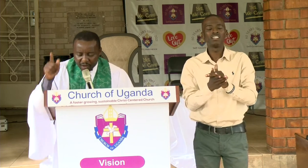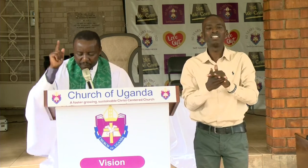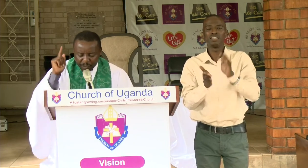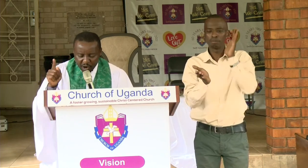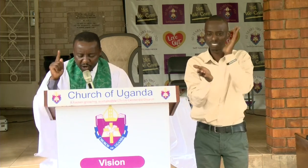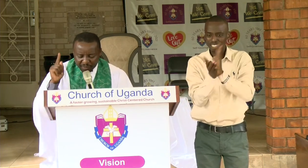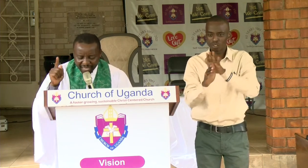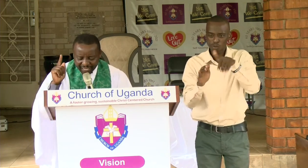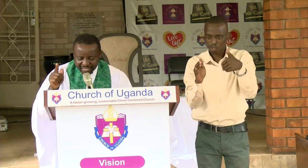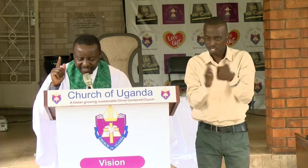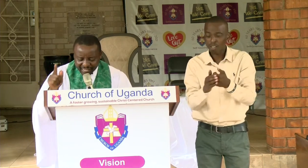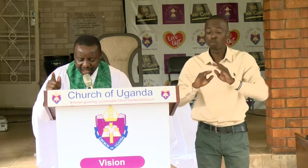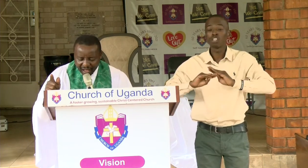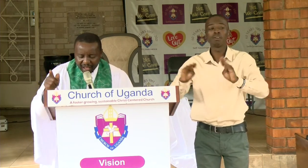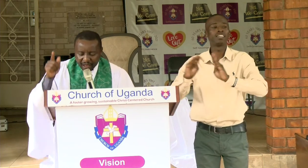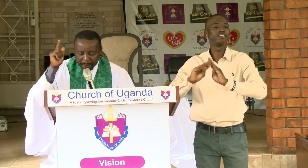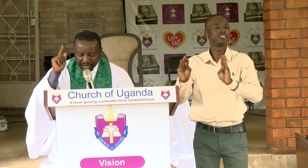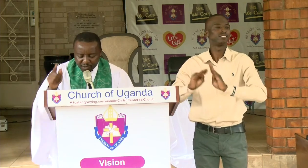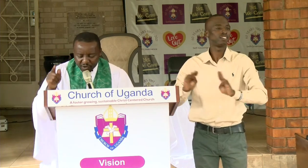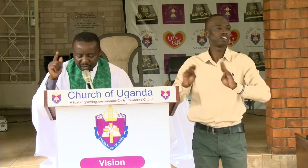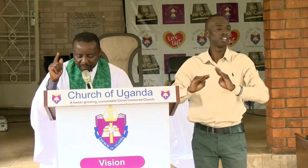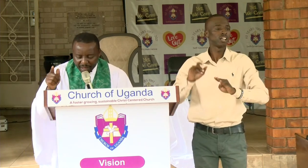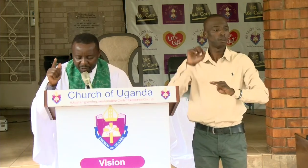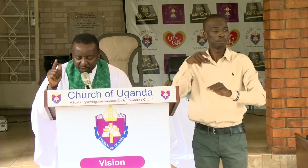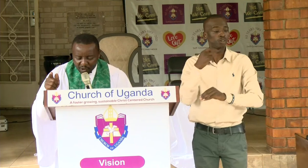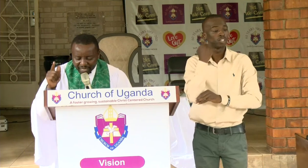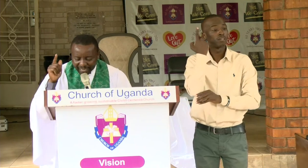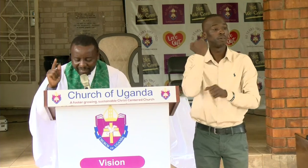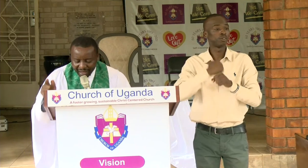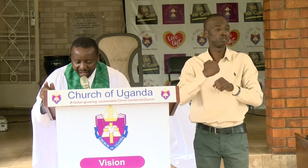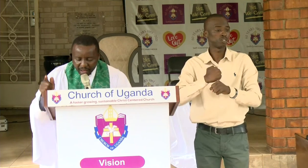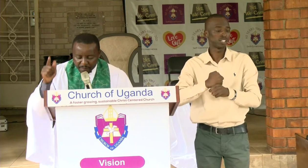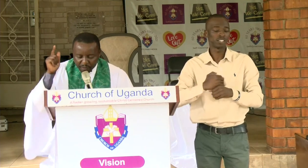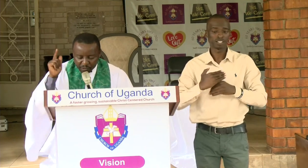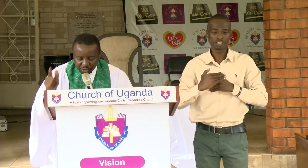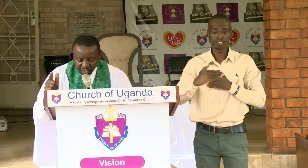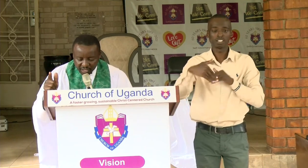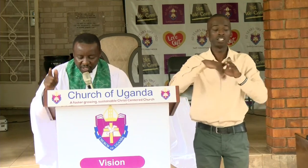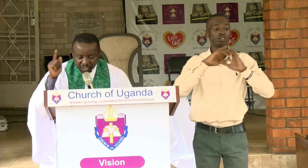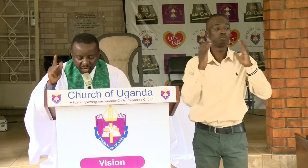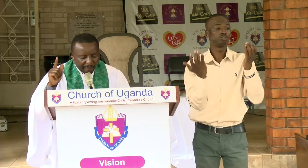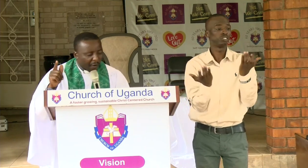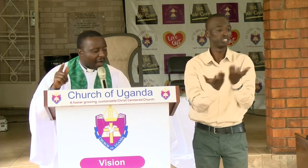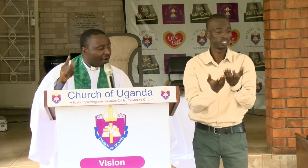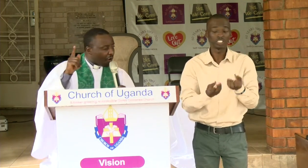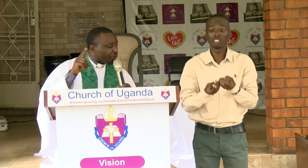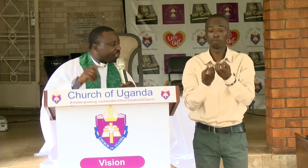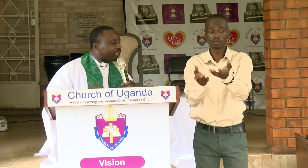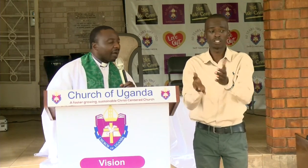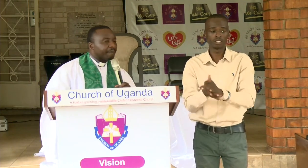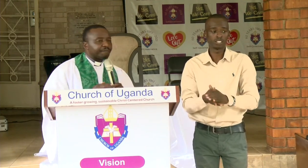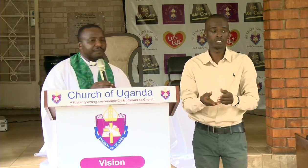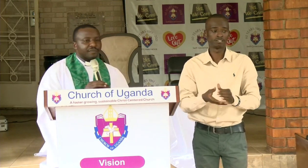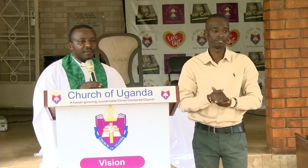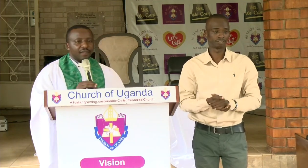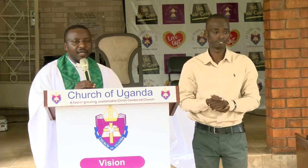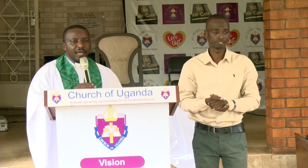n'emisango by'oli bayigiriza balyoke babikolenga mu nsi gye mbawa